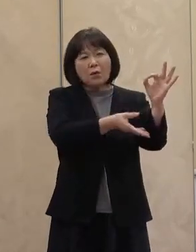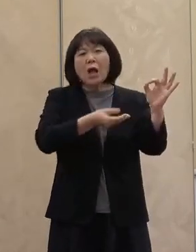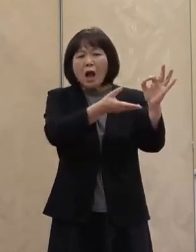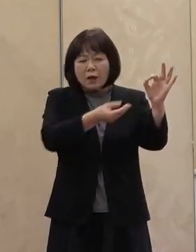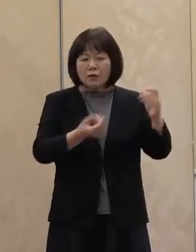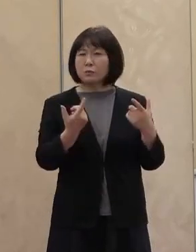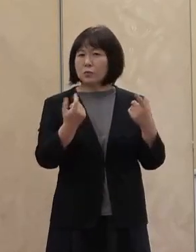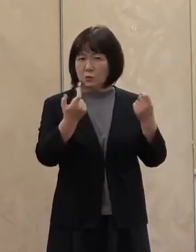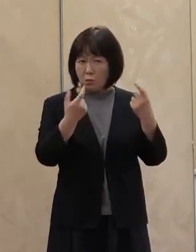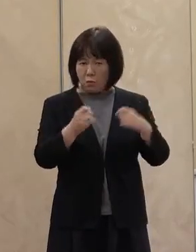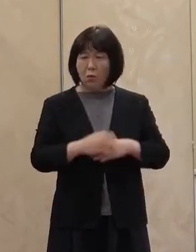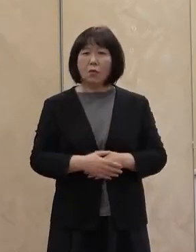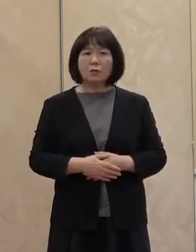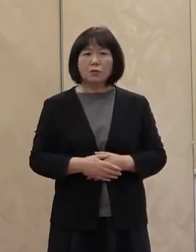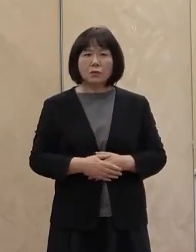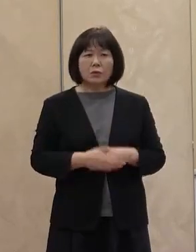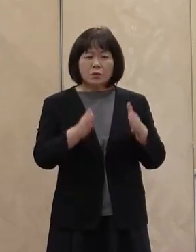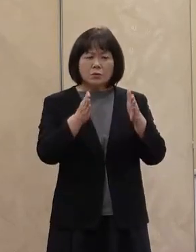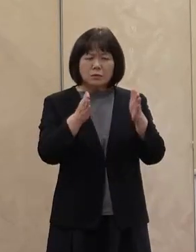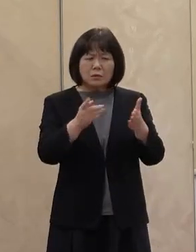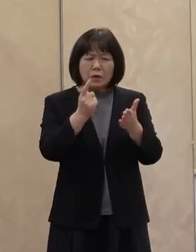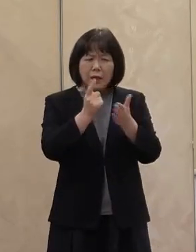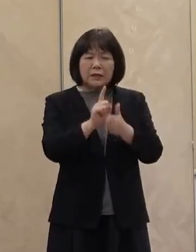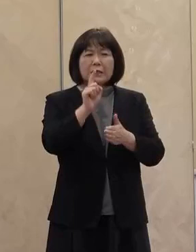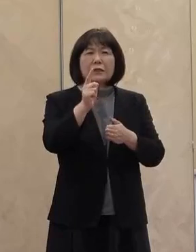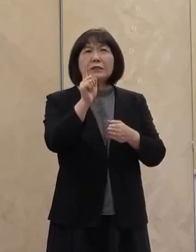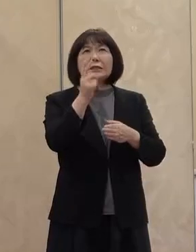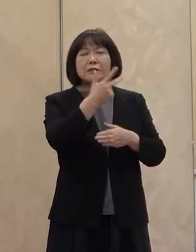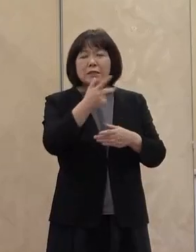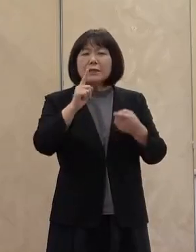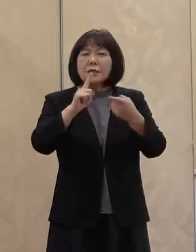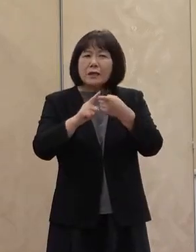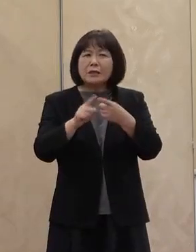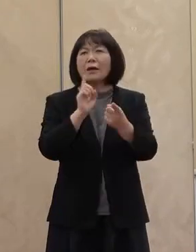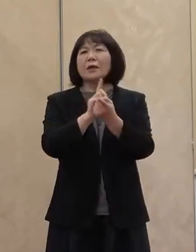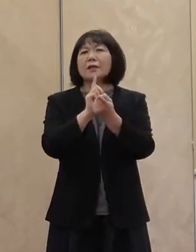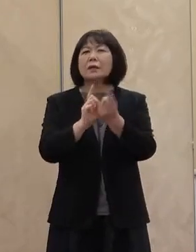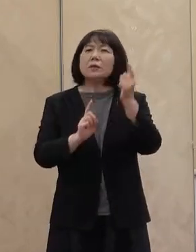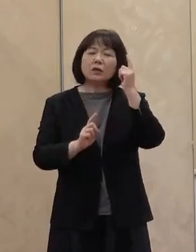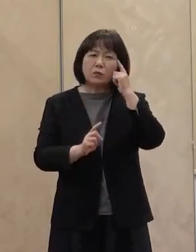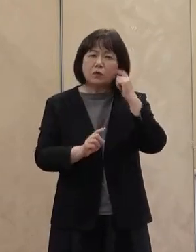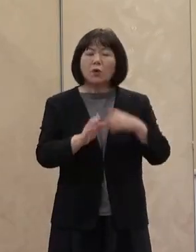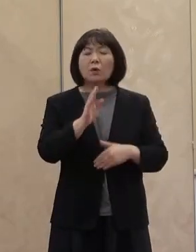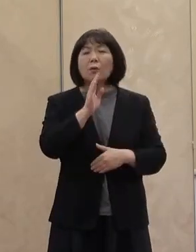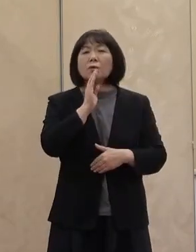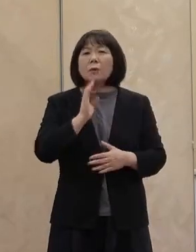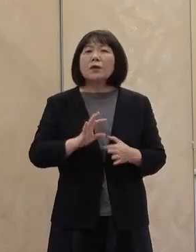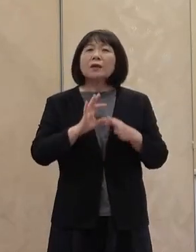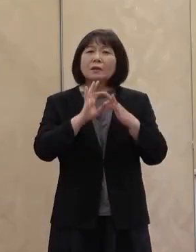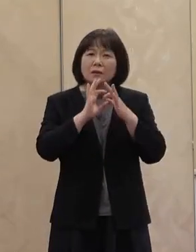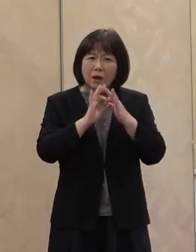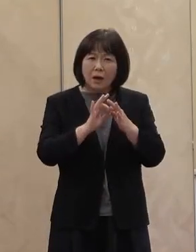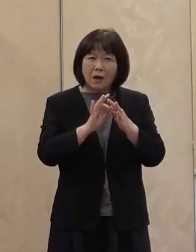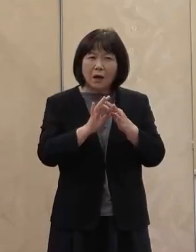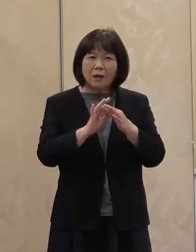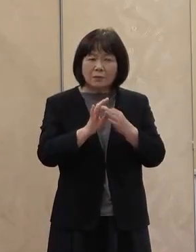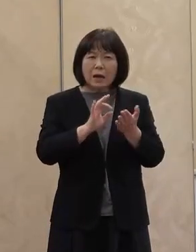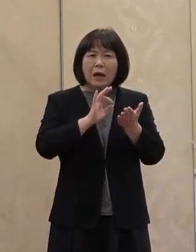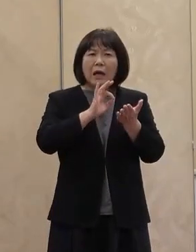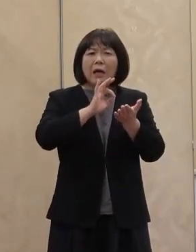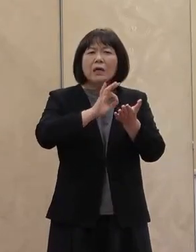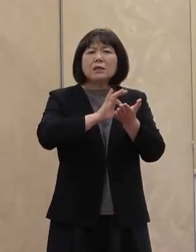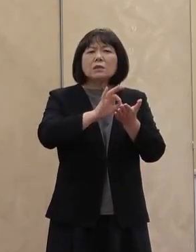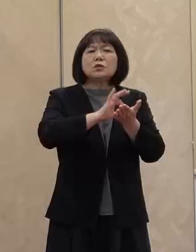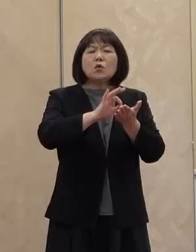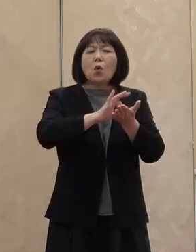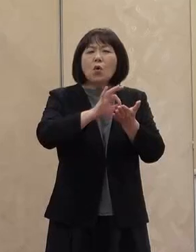れは一時的な対策だと思います。なので本来でいくとやっぱり消費